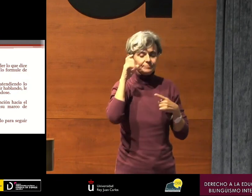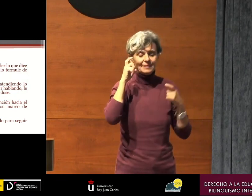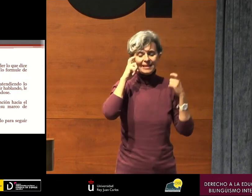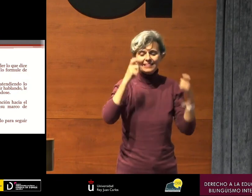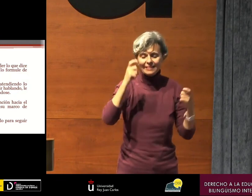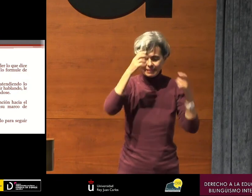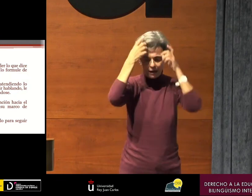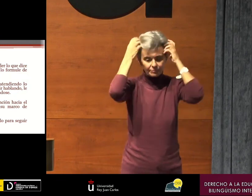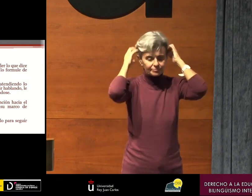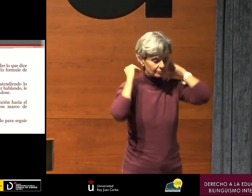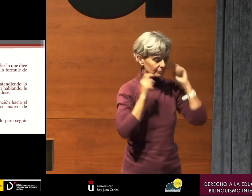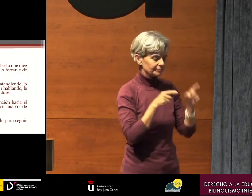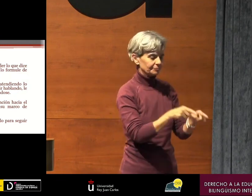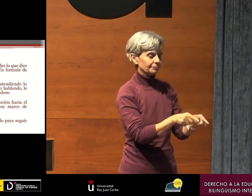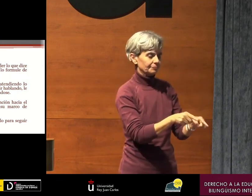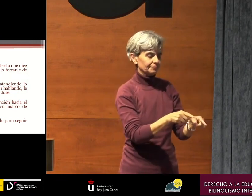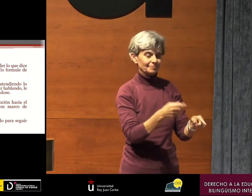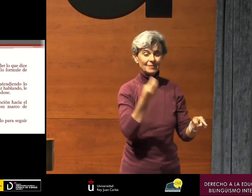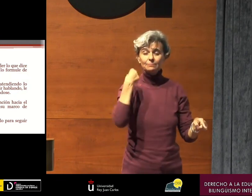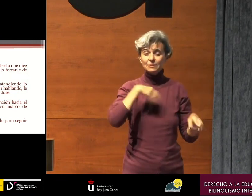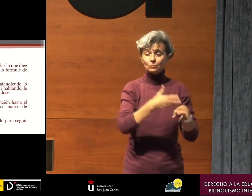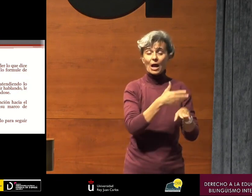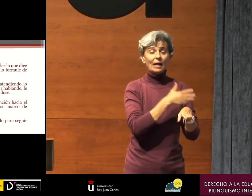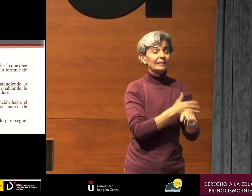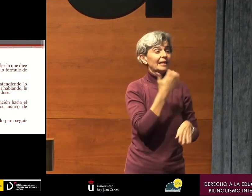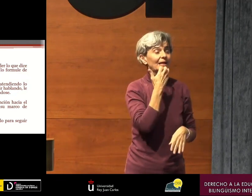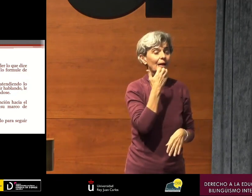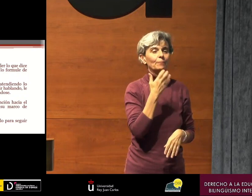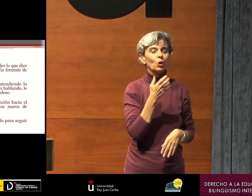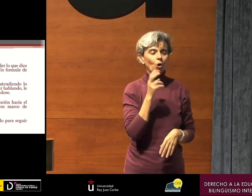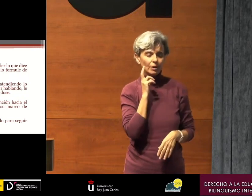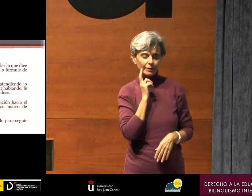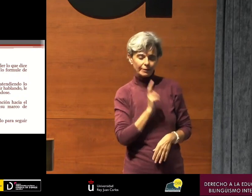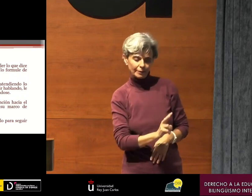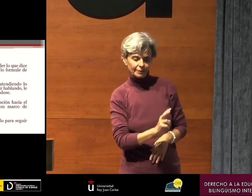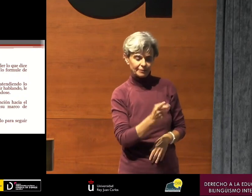en su explicación. También,